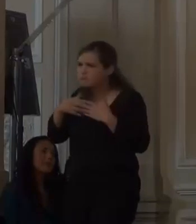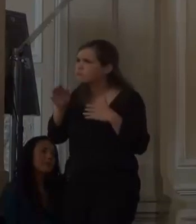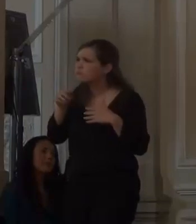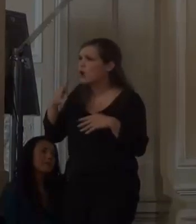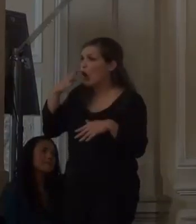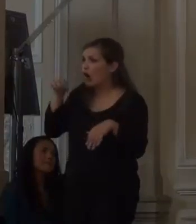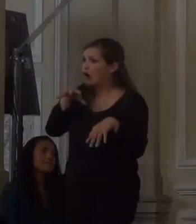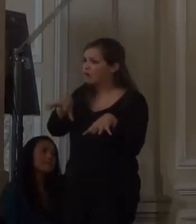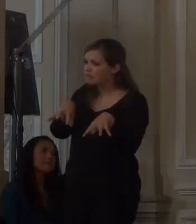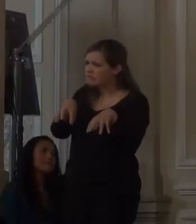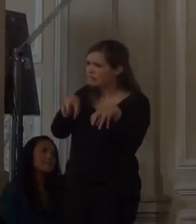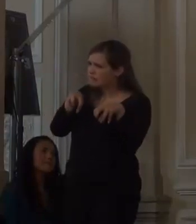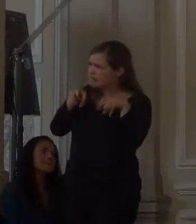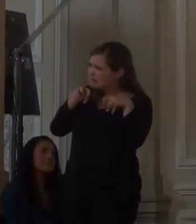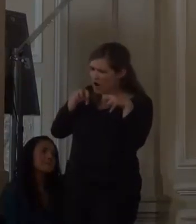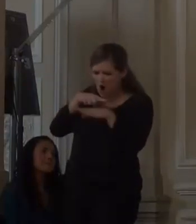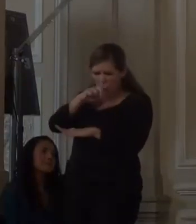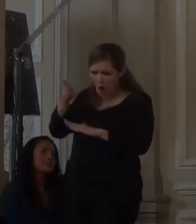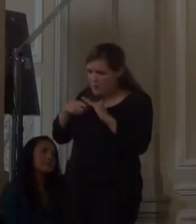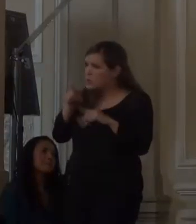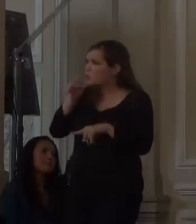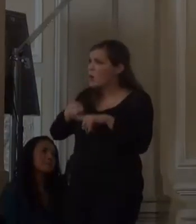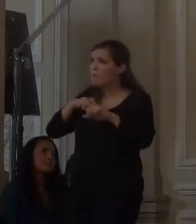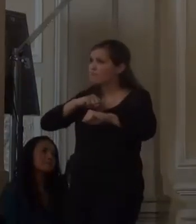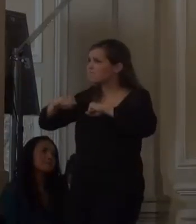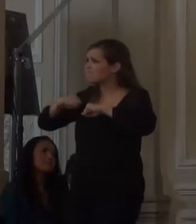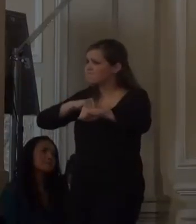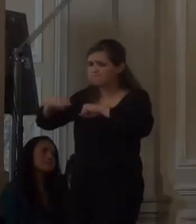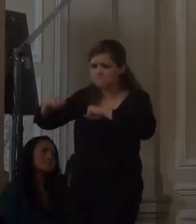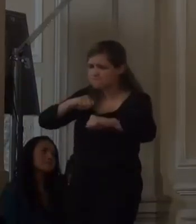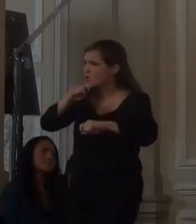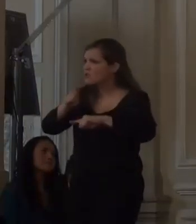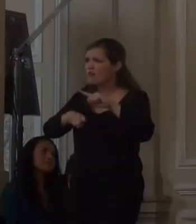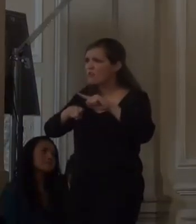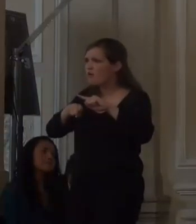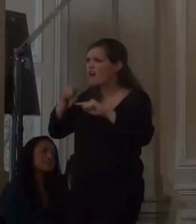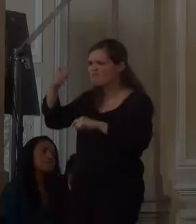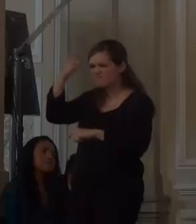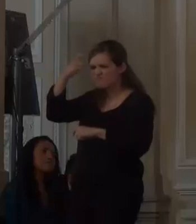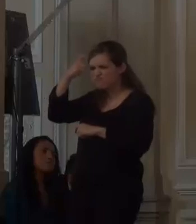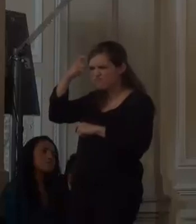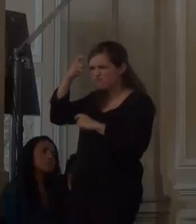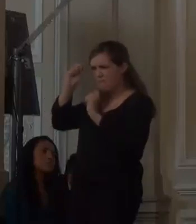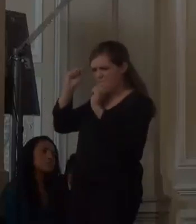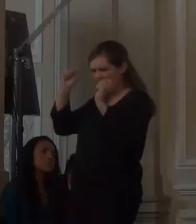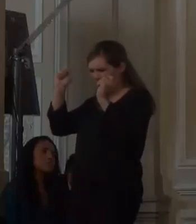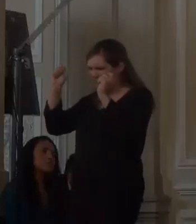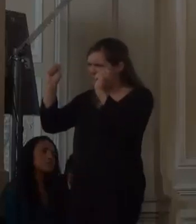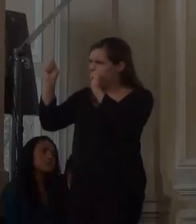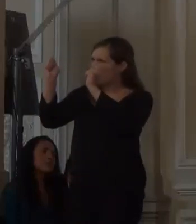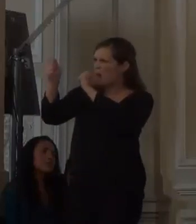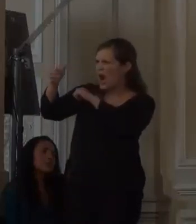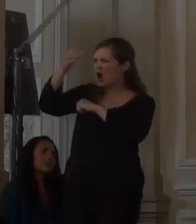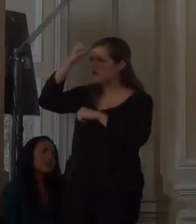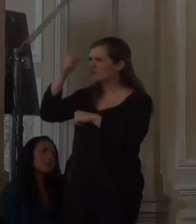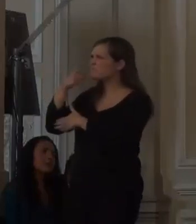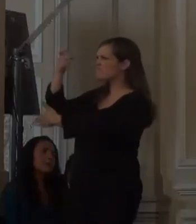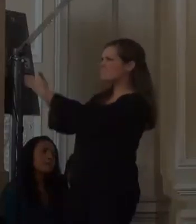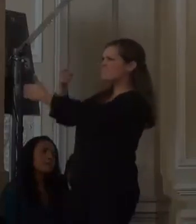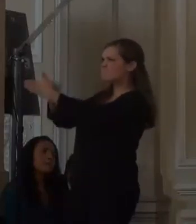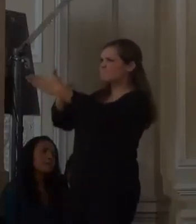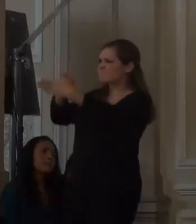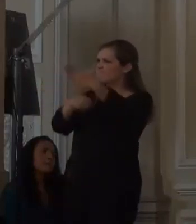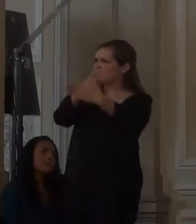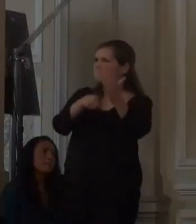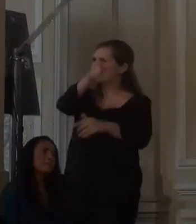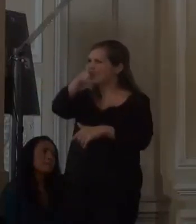su parálisis casi absoluta ha revolucionado, y en qué forma, los conceptos ni